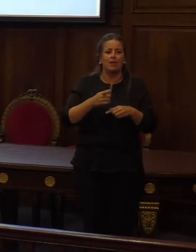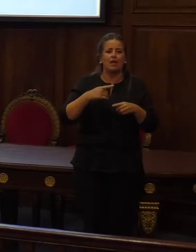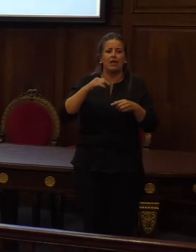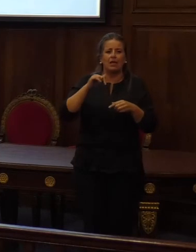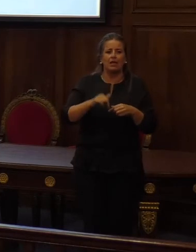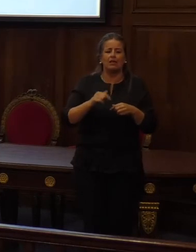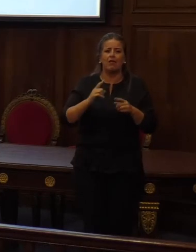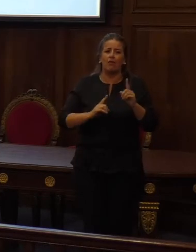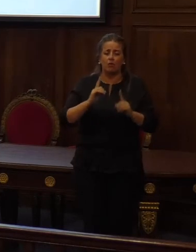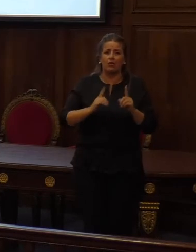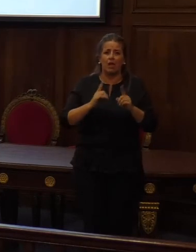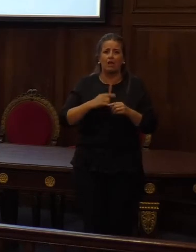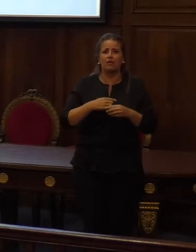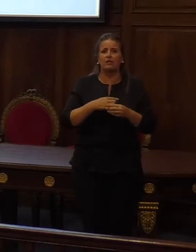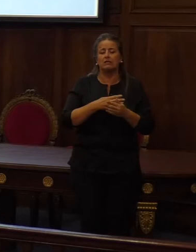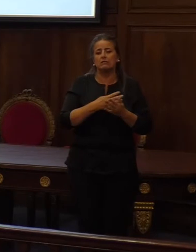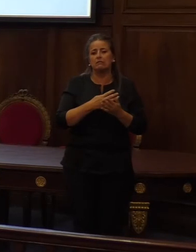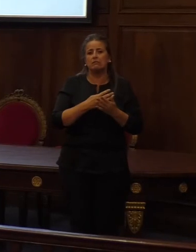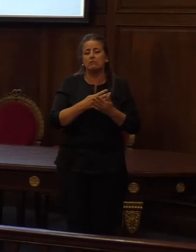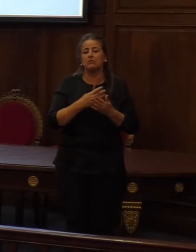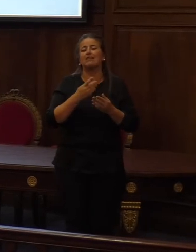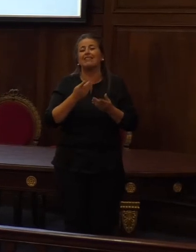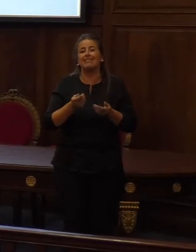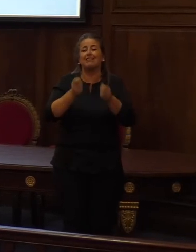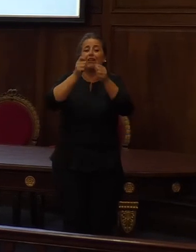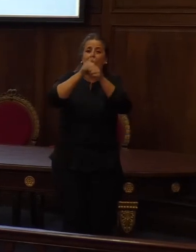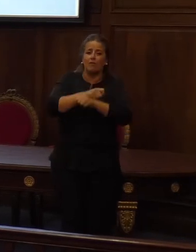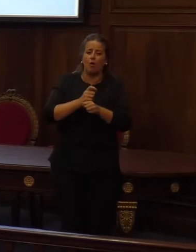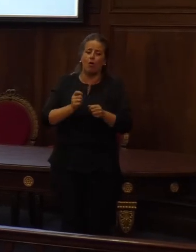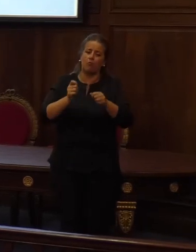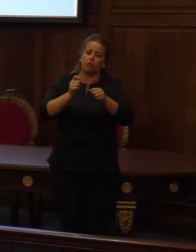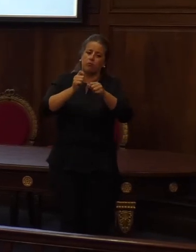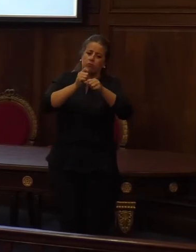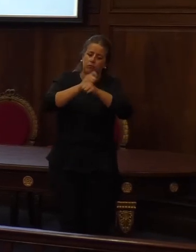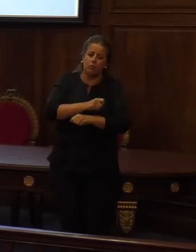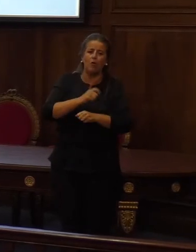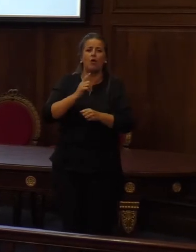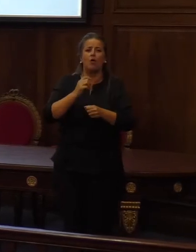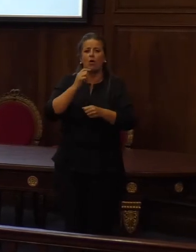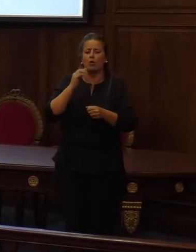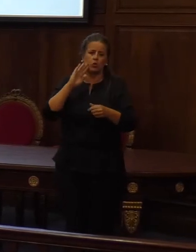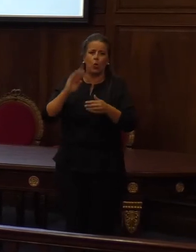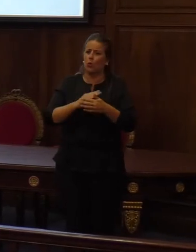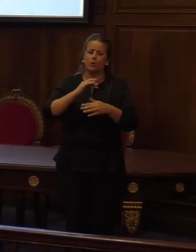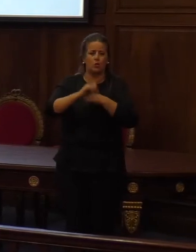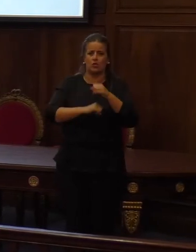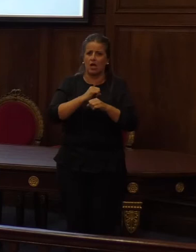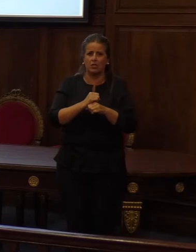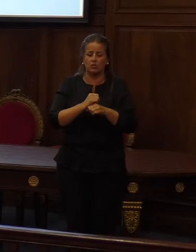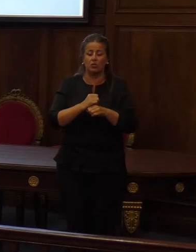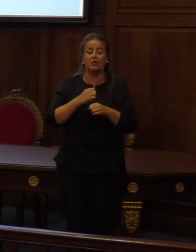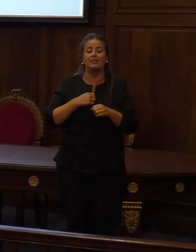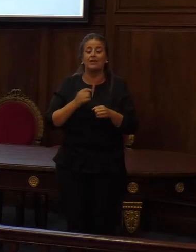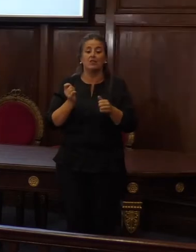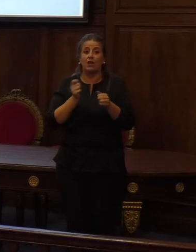porque esta facultad ha demostrado tener una enorme capacidad de transformación en los últimos años. Es una facultad en donde los